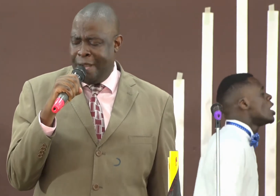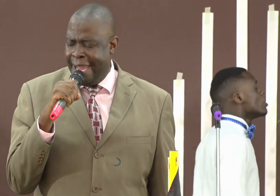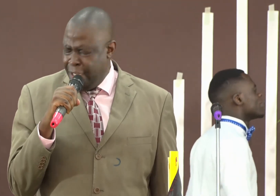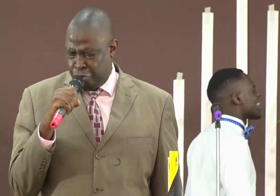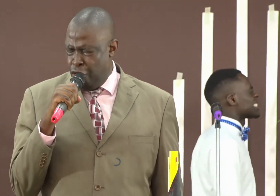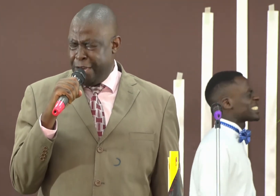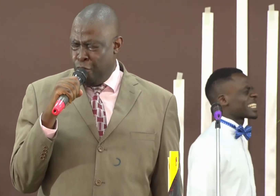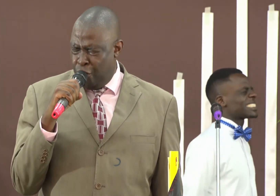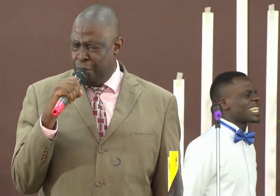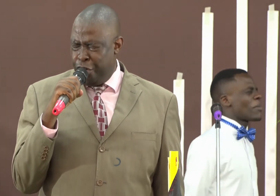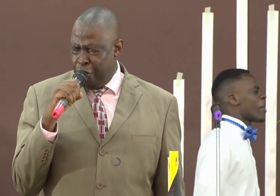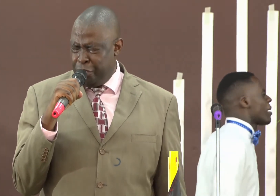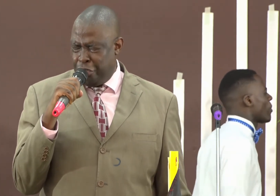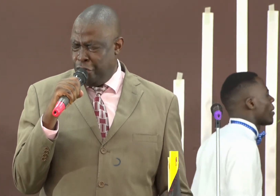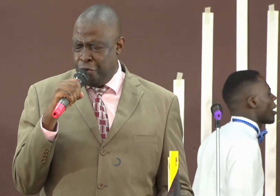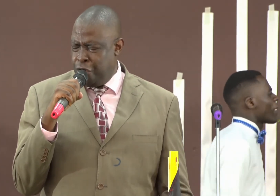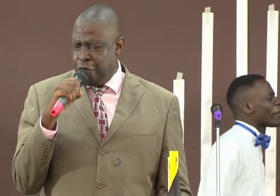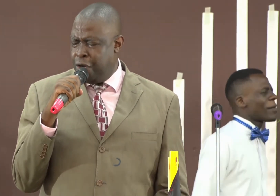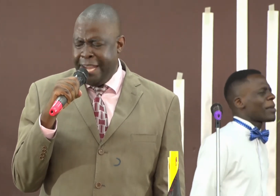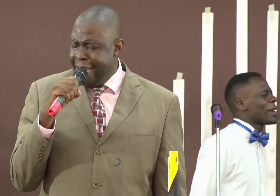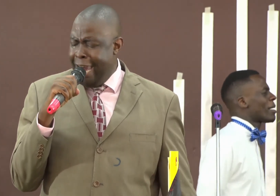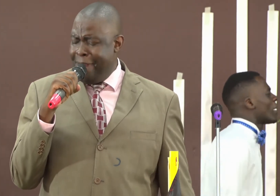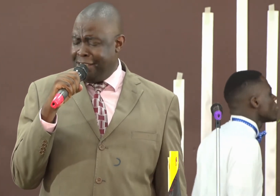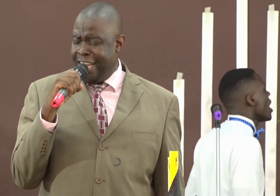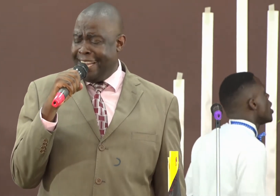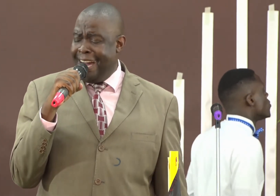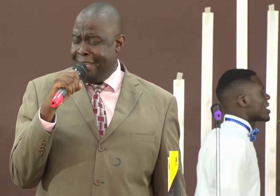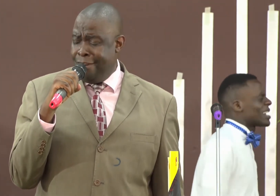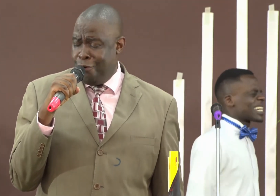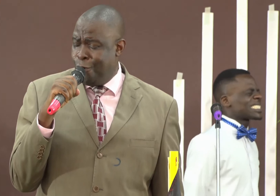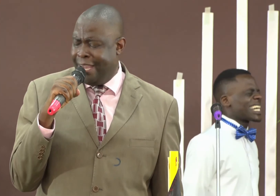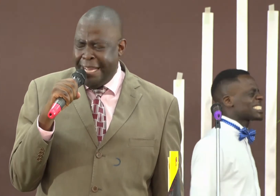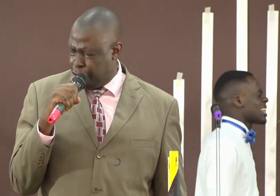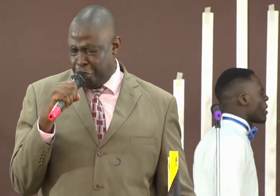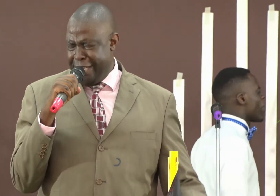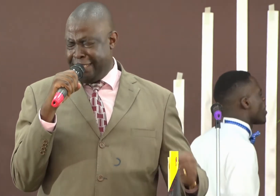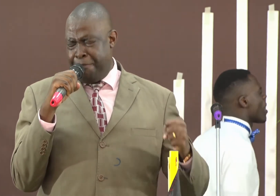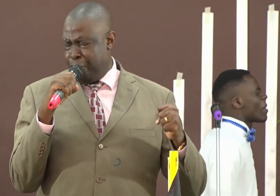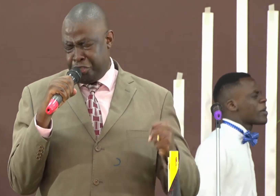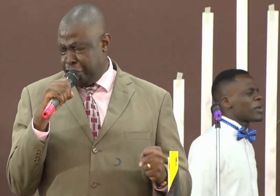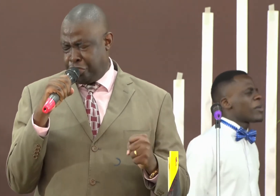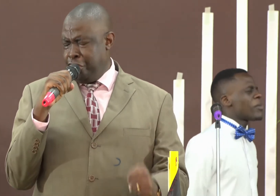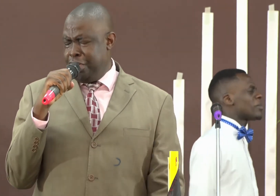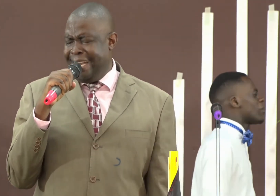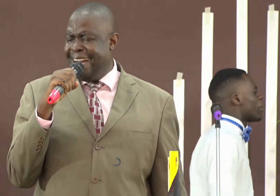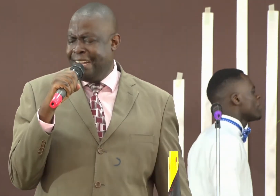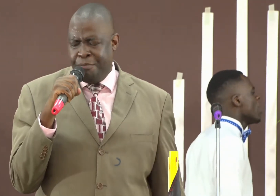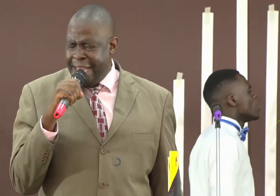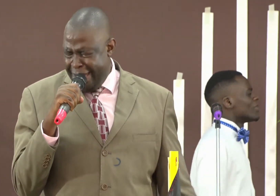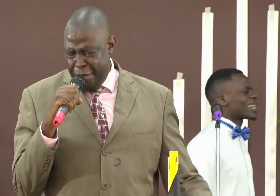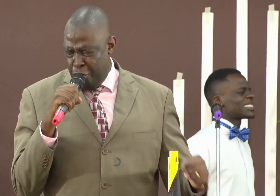binabiramu Tubikumu yomtukubu Amacha galero Tuleta